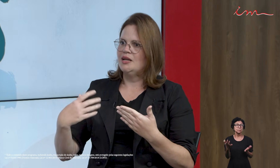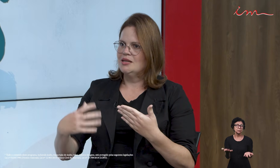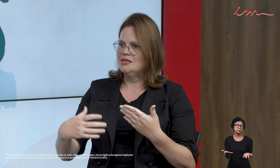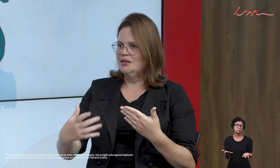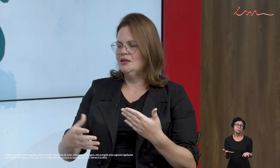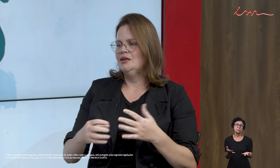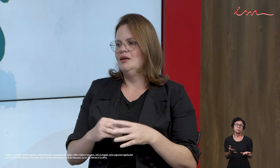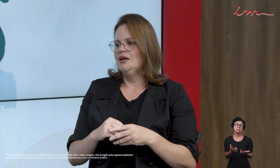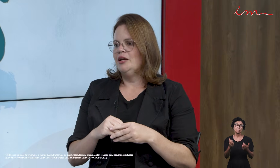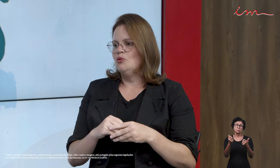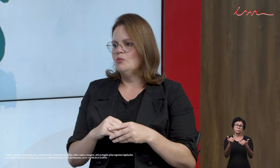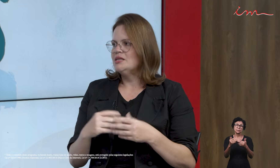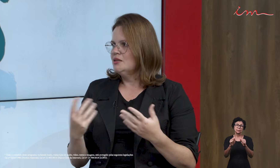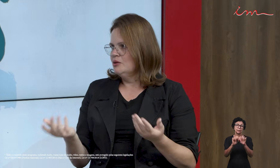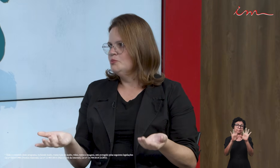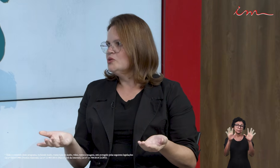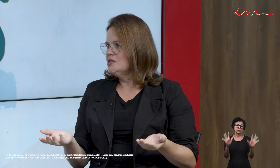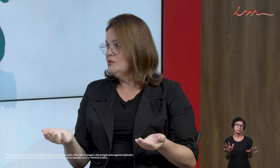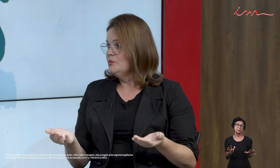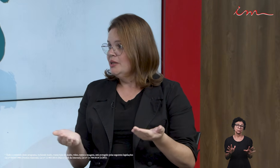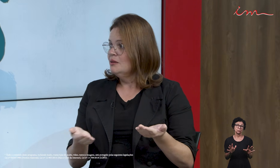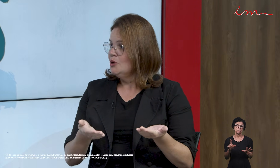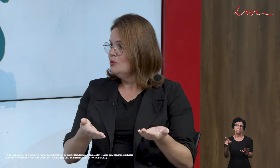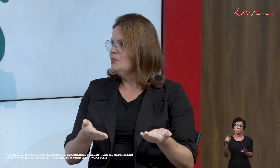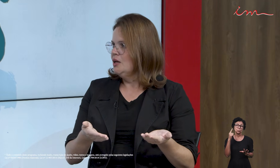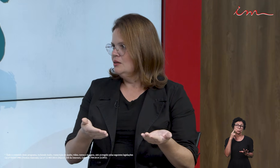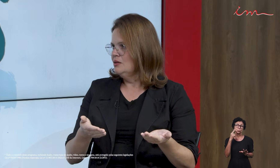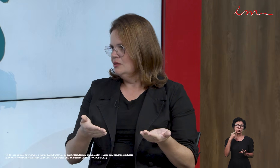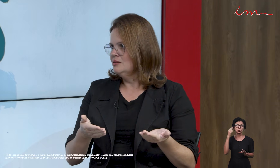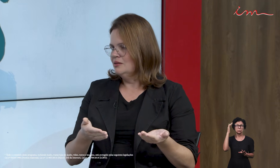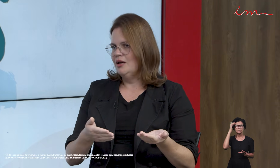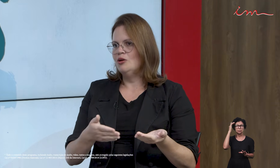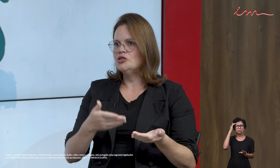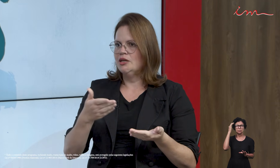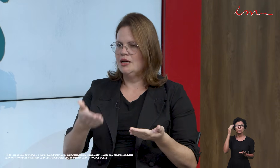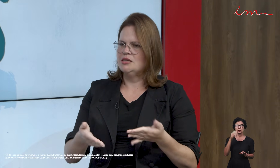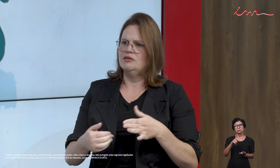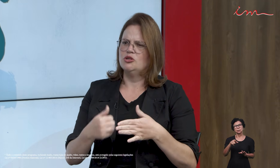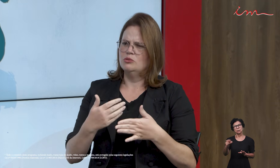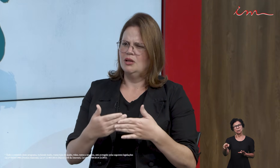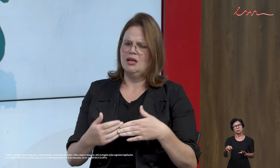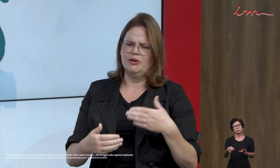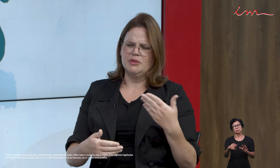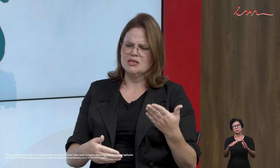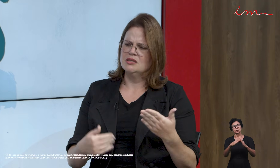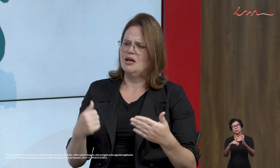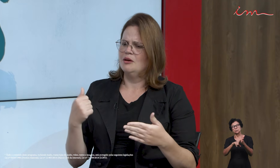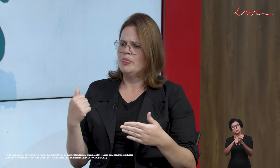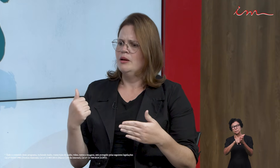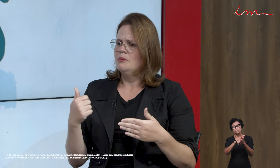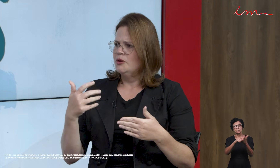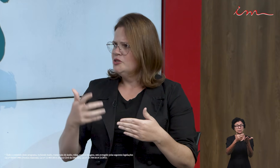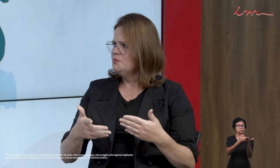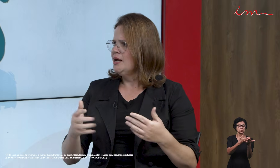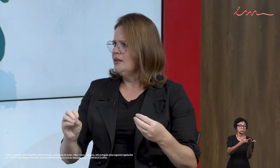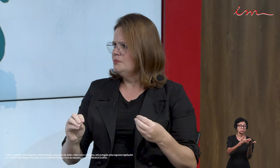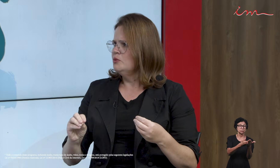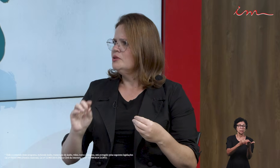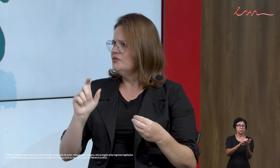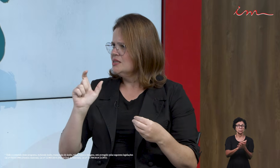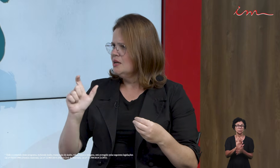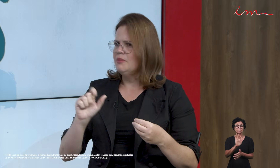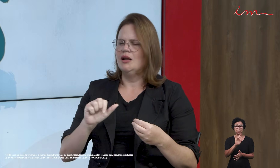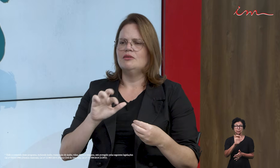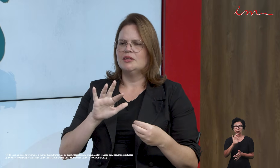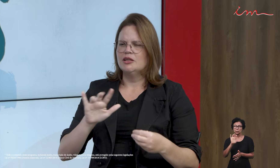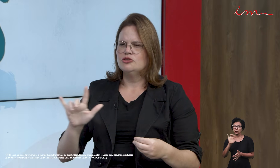podemos trazer o mais claro possível para ele também compreender, né? Lógico que em casa ele vai estudar, ele vai pesquisar, pode explicar